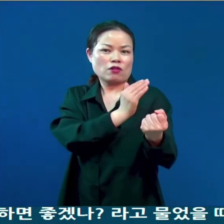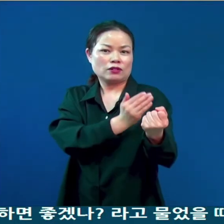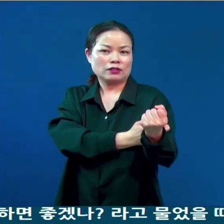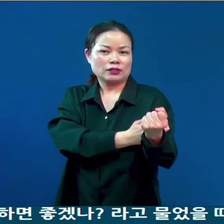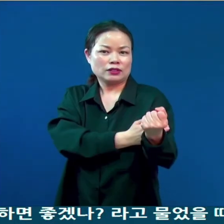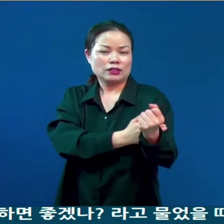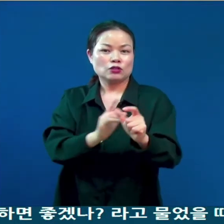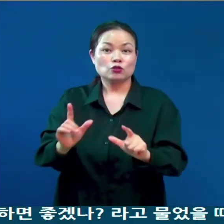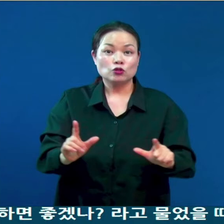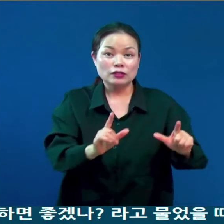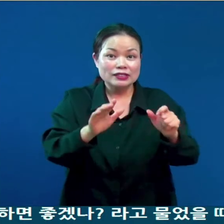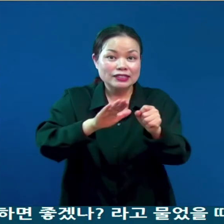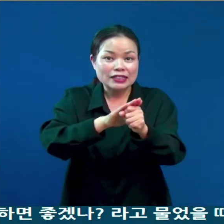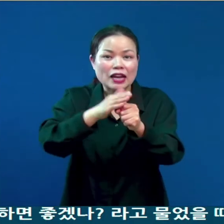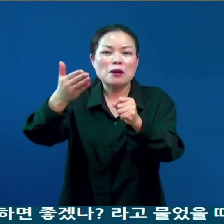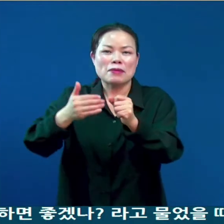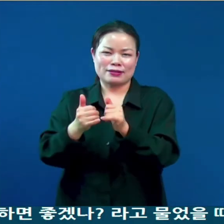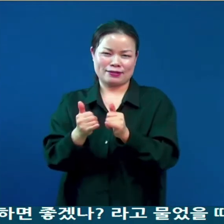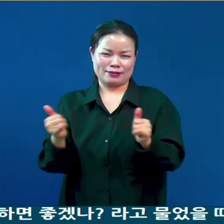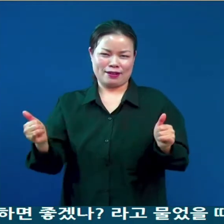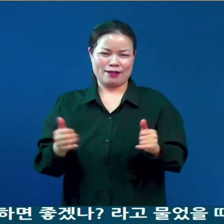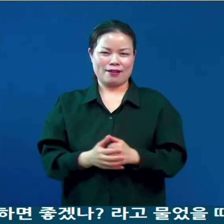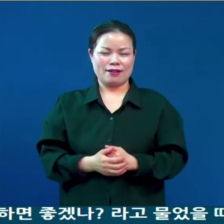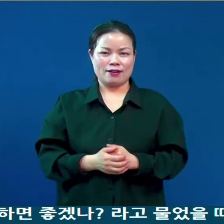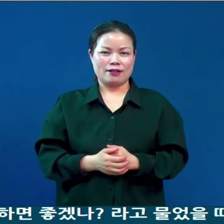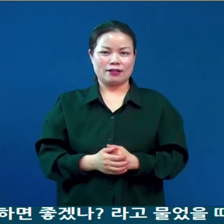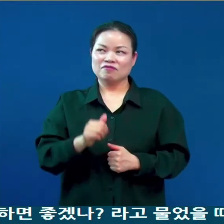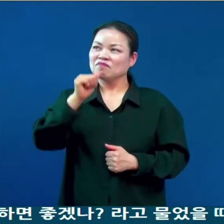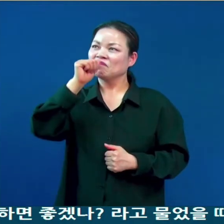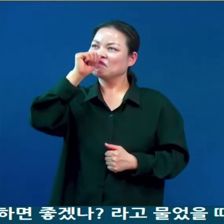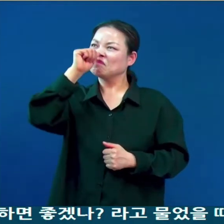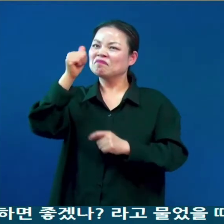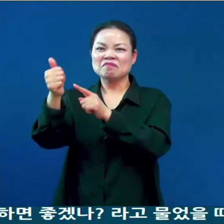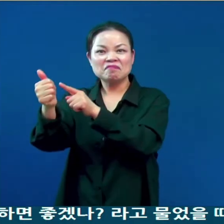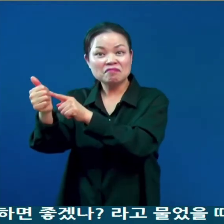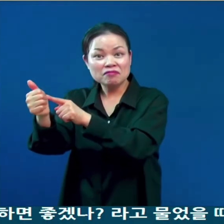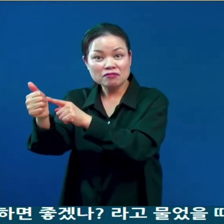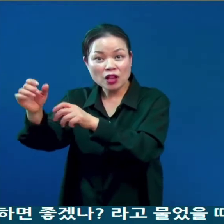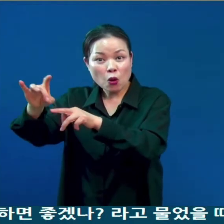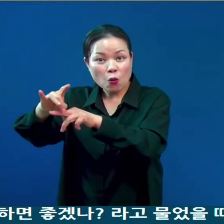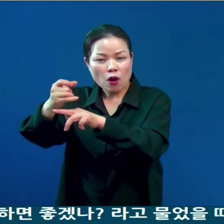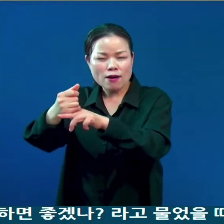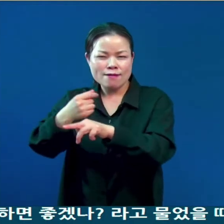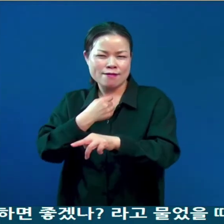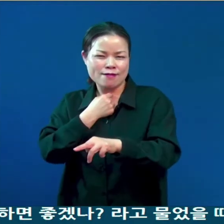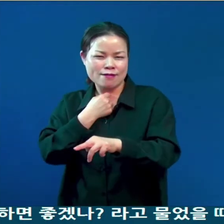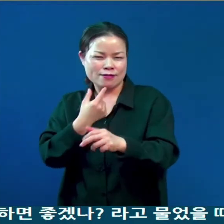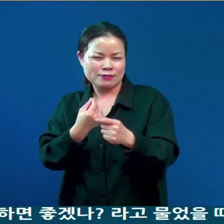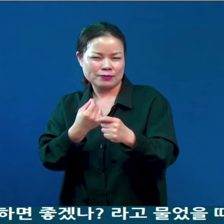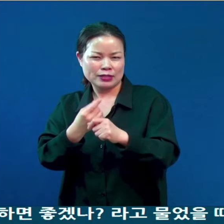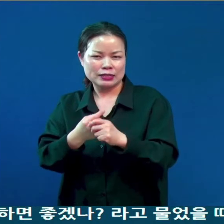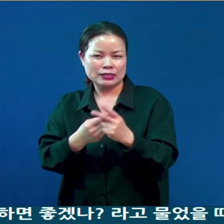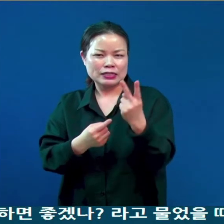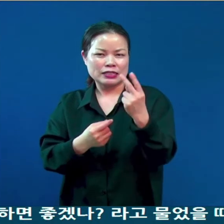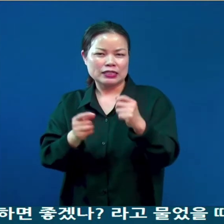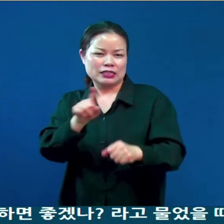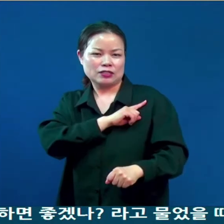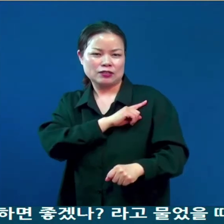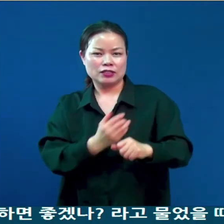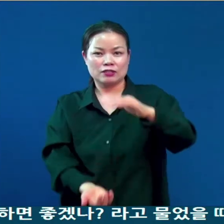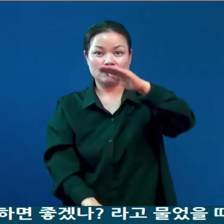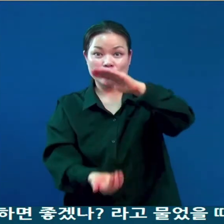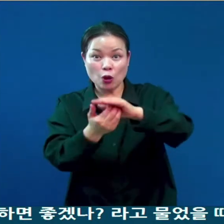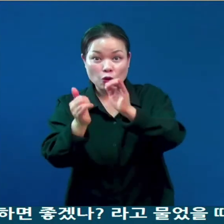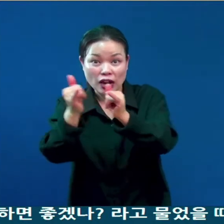사랑받는 사람이다라는 것을 나타내었다는 거죠. 그래서 하만은 자기가 정말 왕처럼 되고 싶어서, 2인자라는 그 서름에서